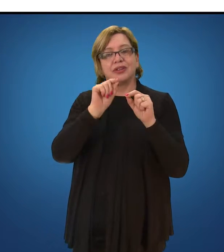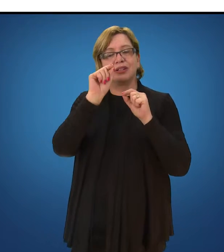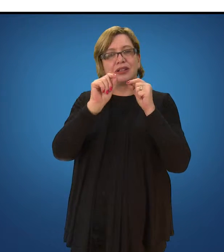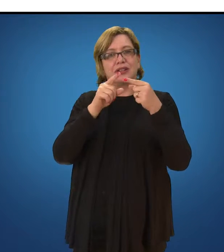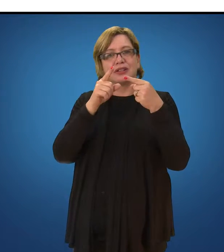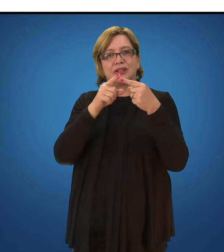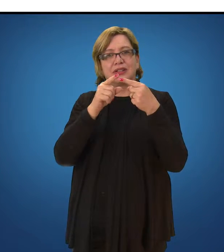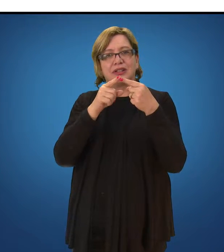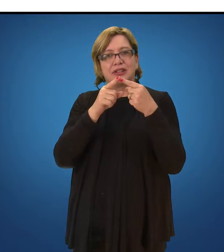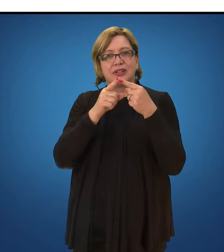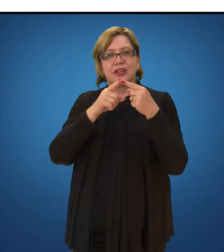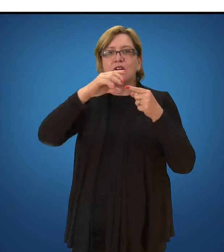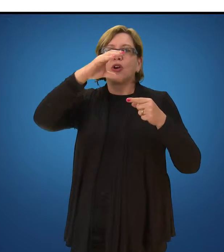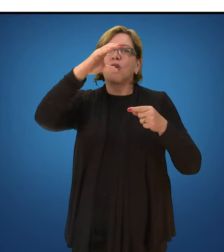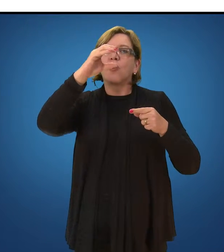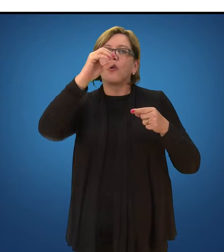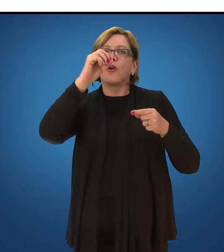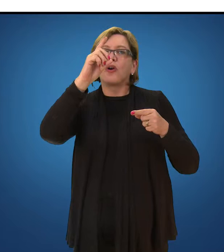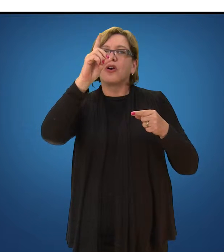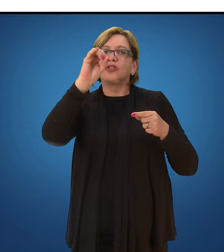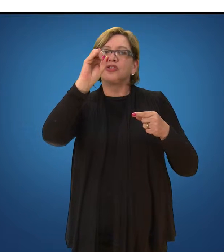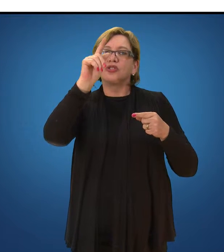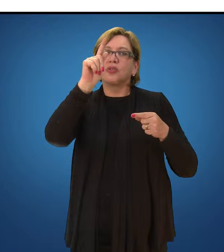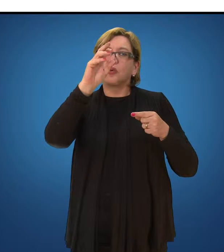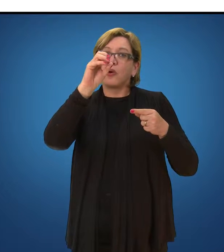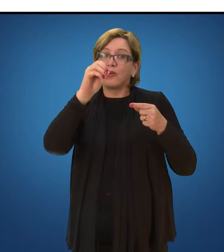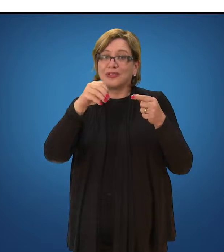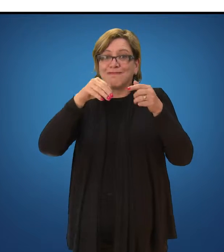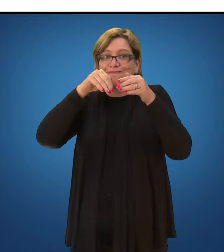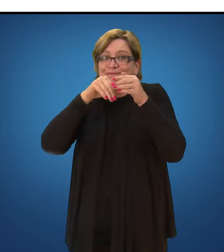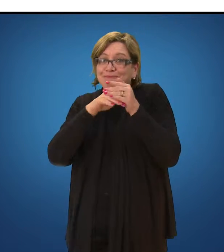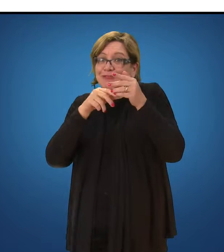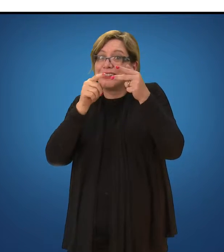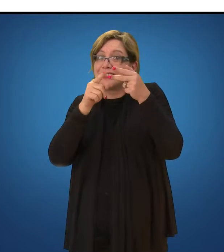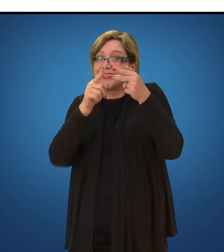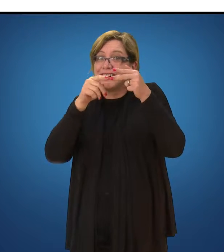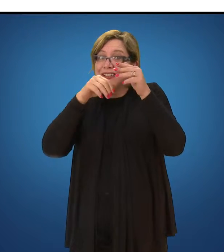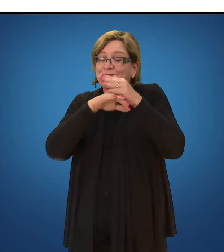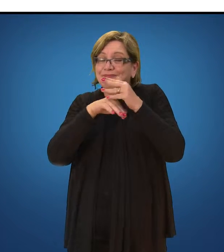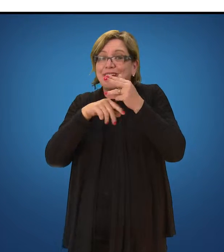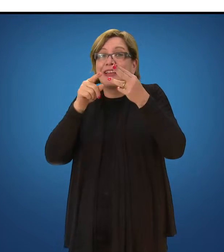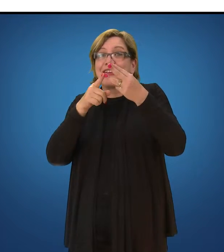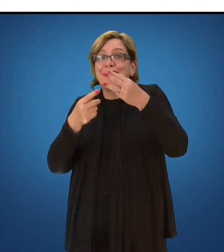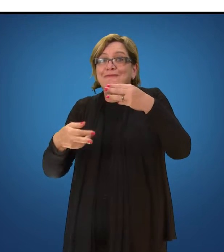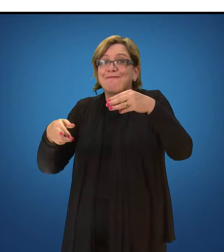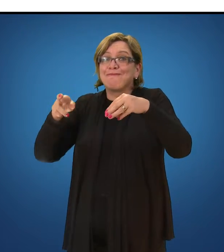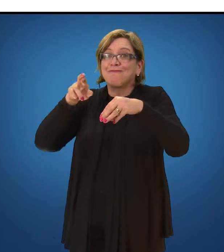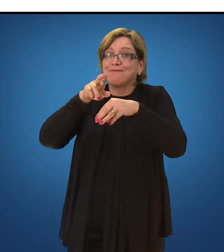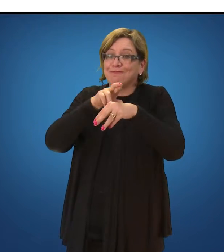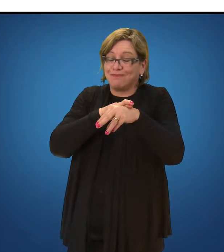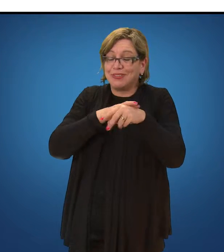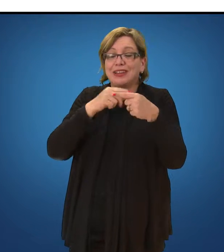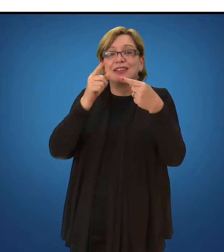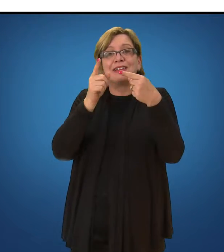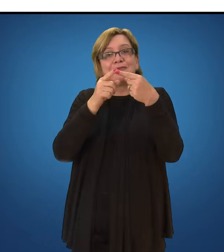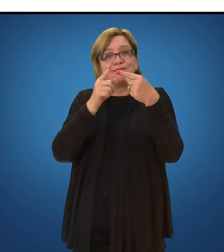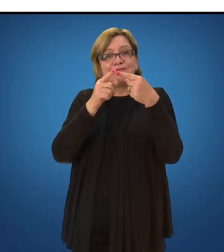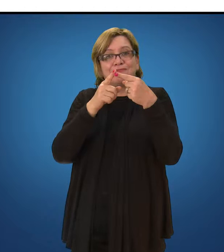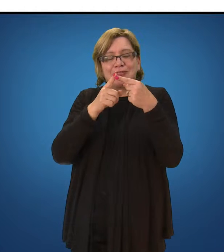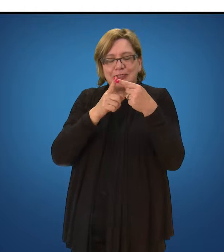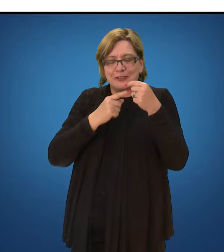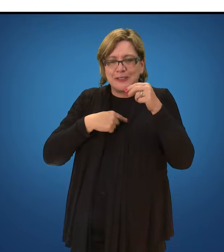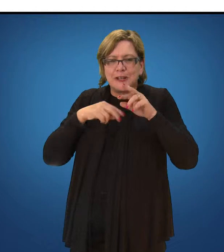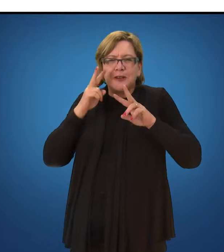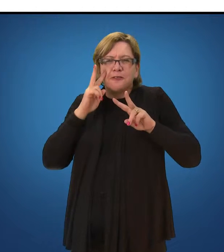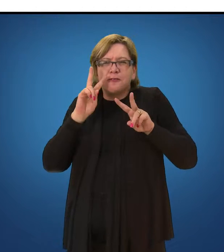são a codificação, o armazenamento e a recuperação. A codificação, ou o